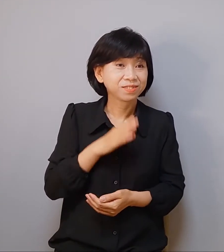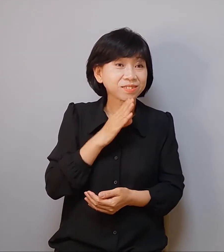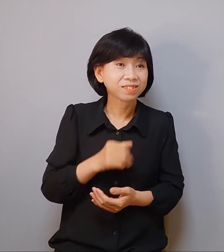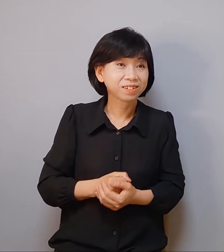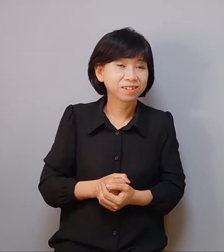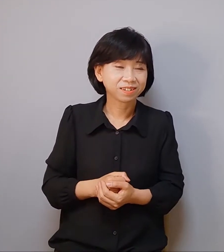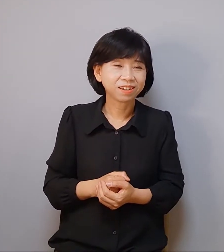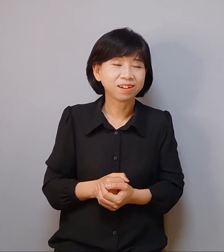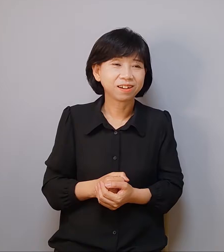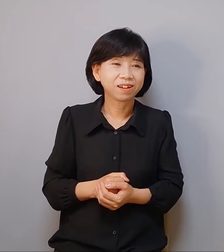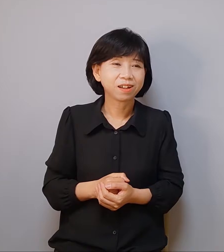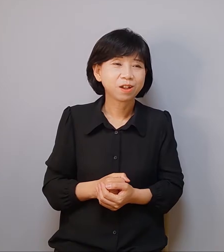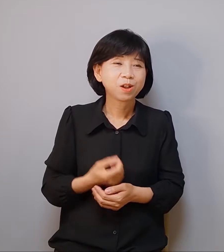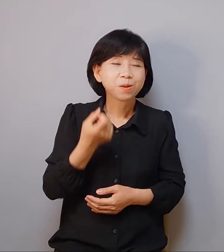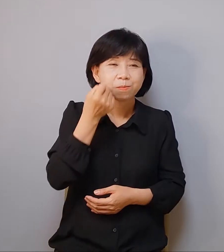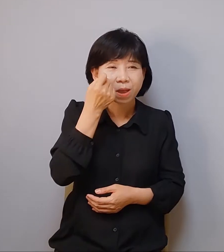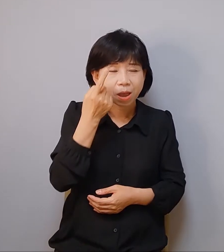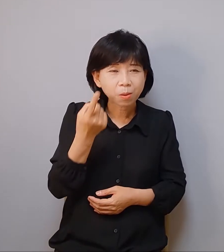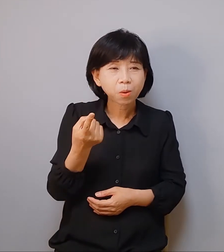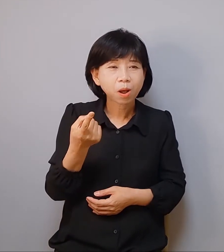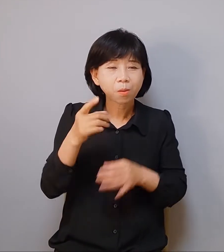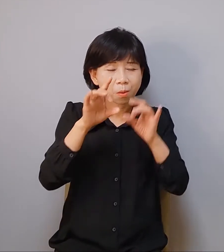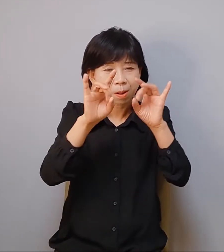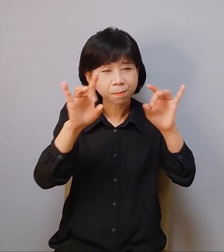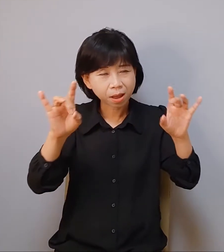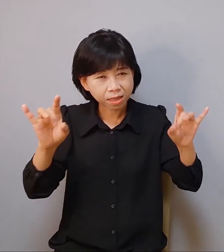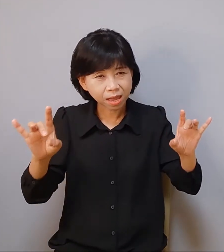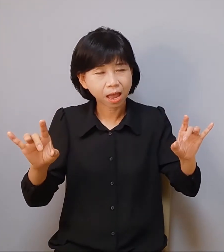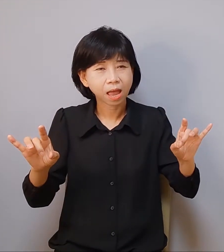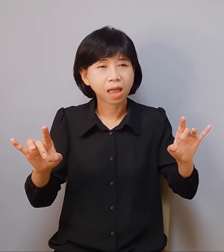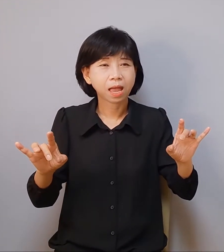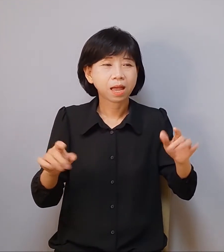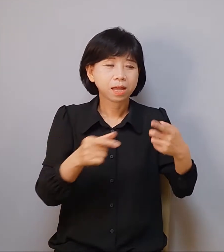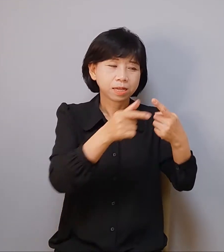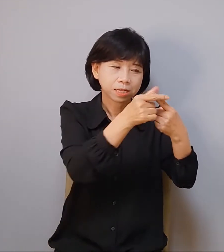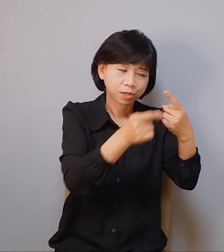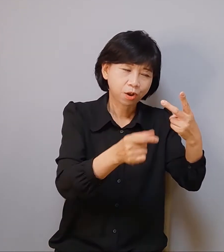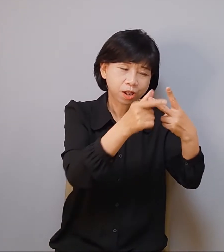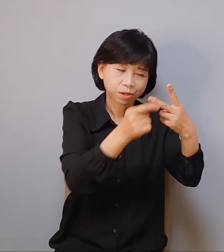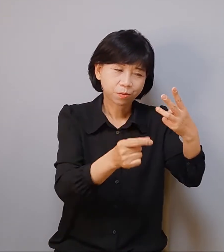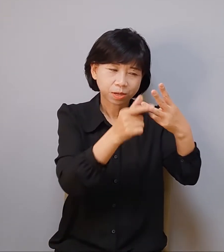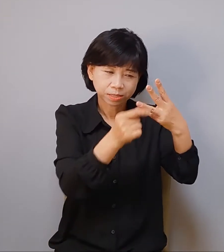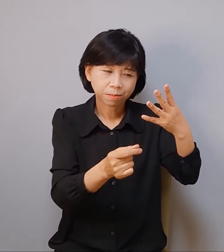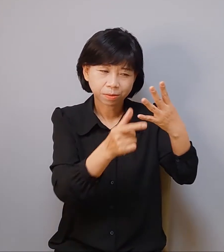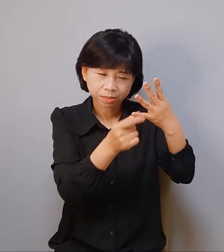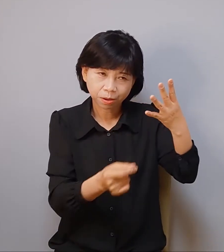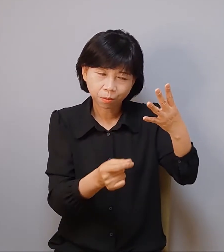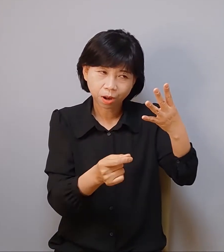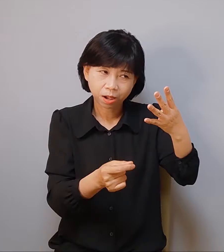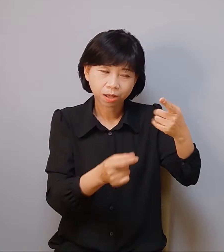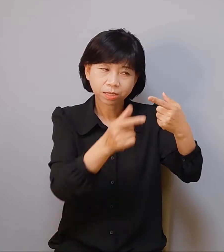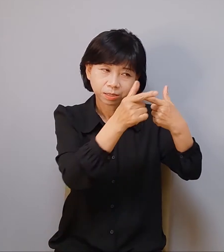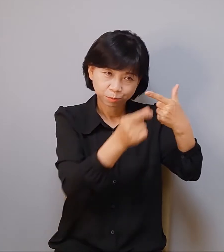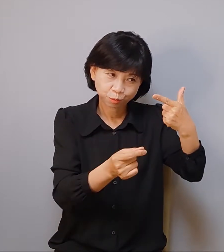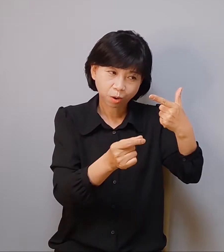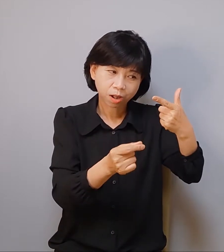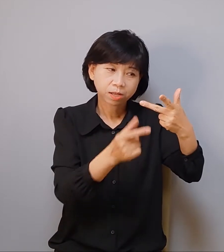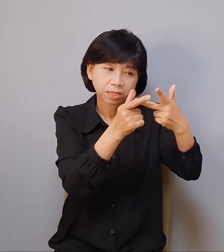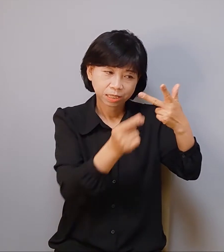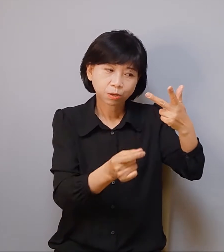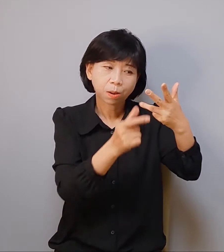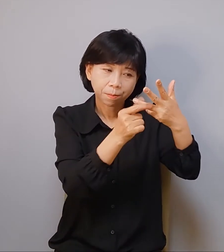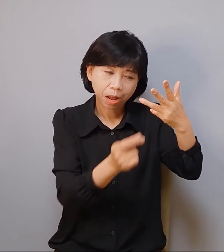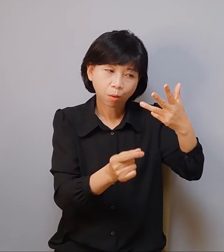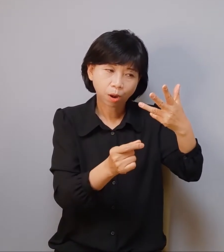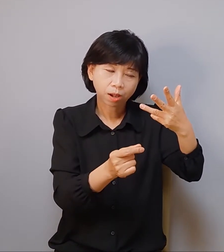주일은 총 출석 주일로 한 분이라도 또 10분이라도 몇 분이라도 나오실 수 있을 만한 그런 이제 장을 마련해 놓은